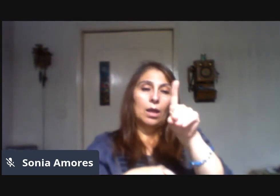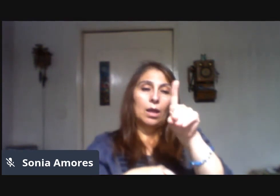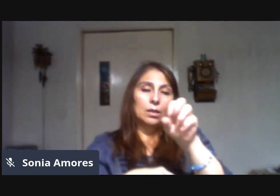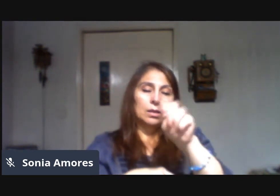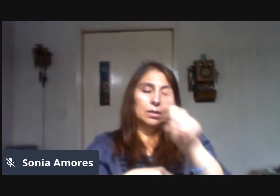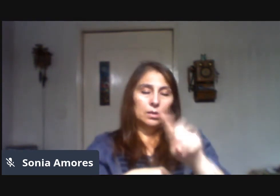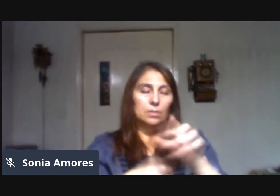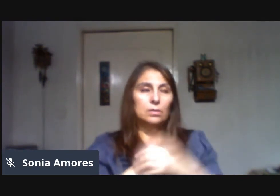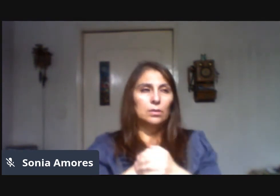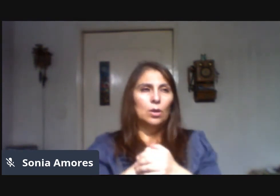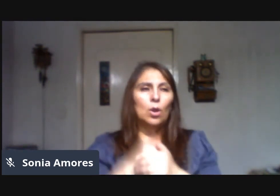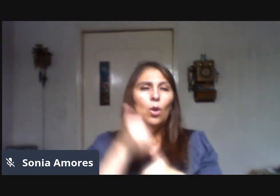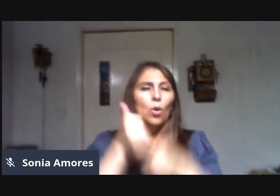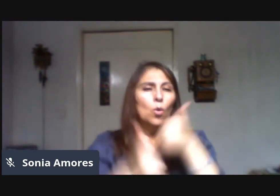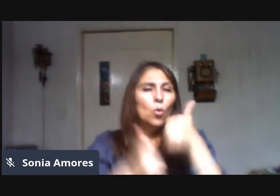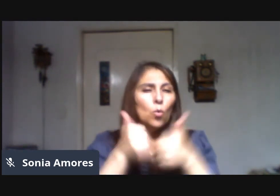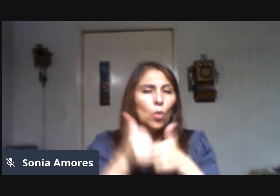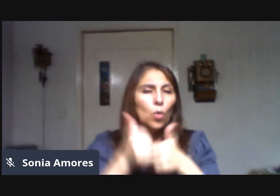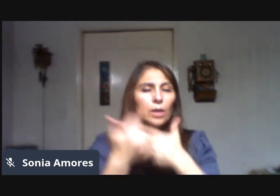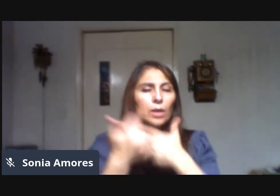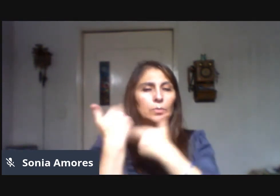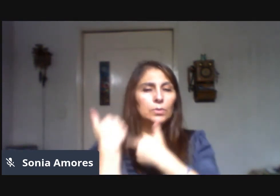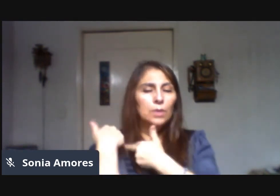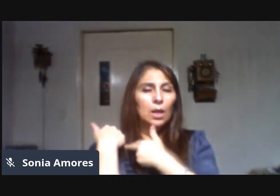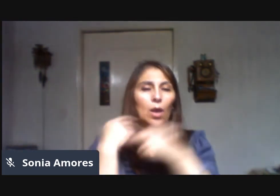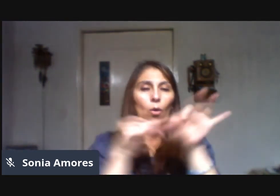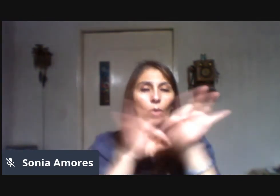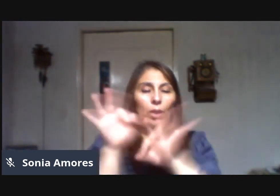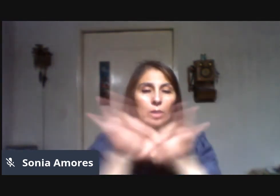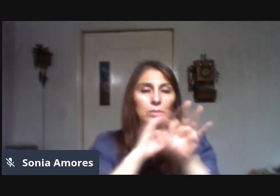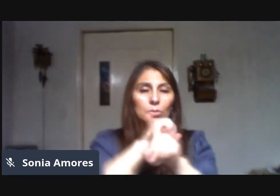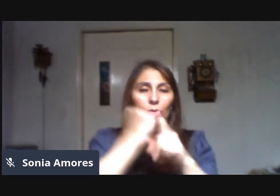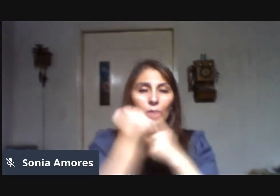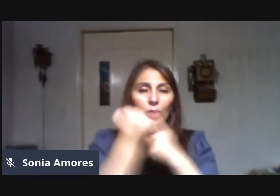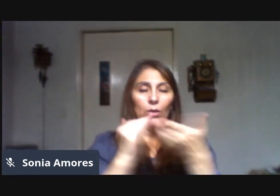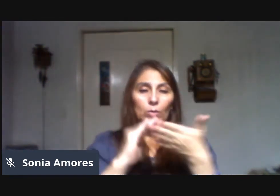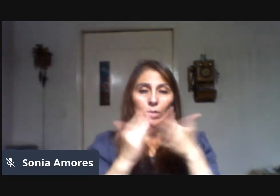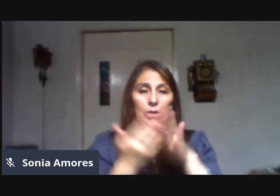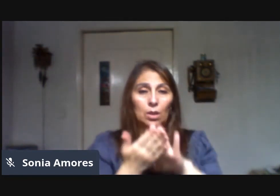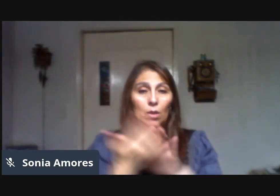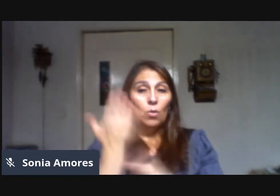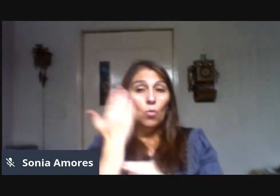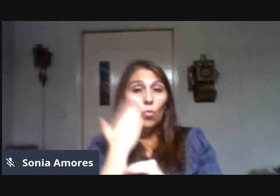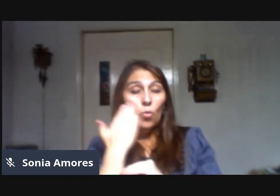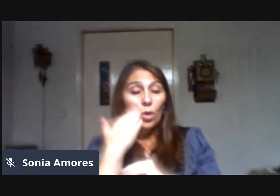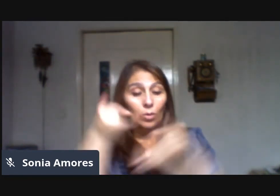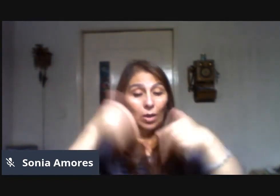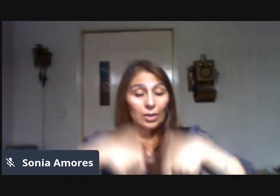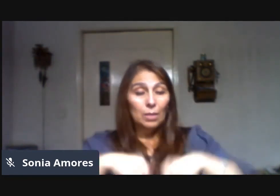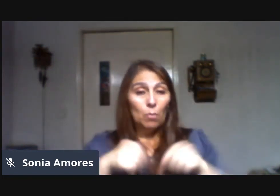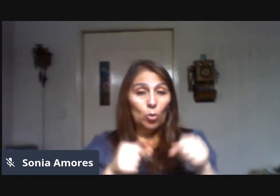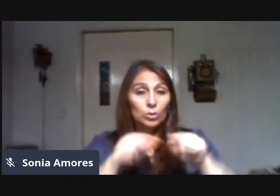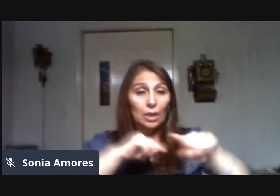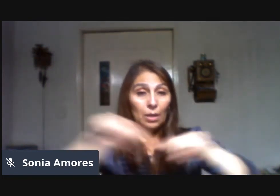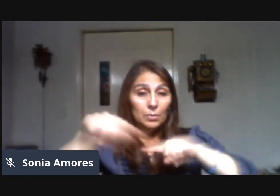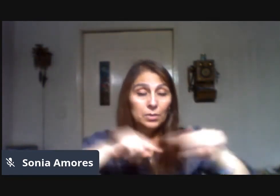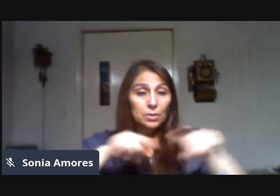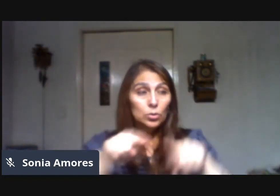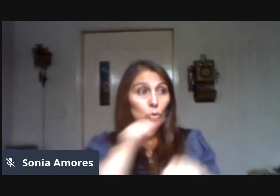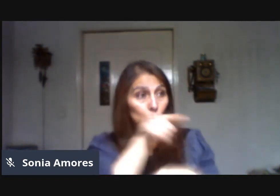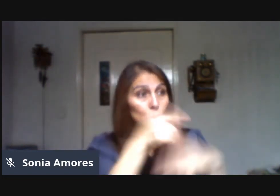de las organizaciones sociales y comunitarias cuando la Administración de Bogotá afirma que cualquier intento de hacer parte de